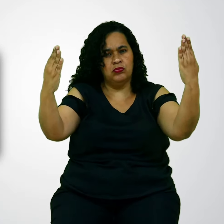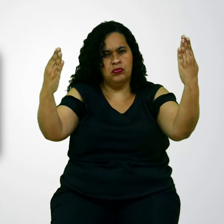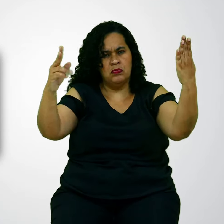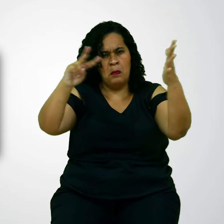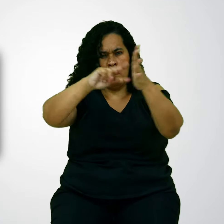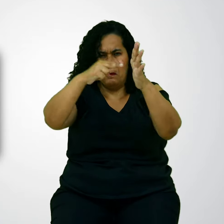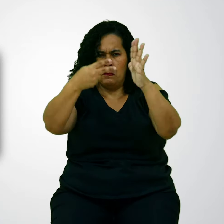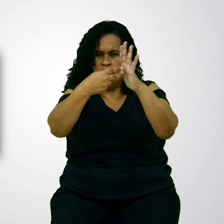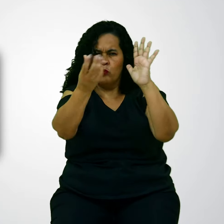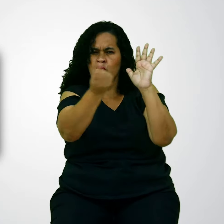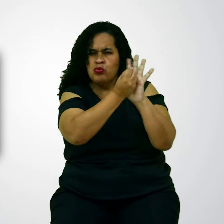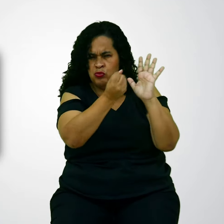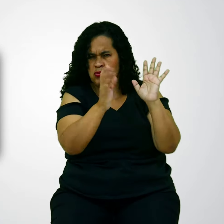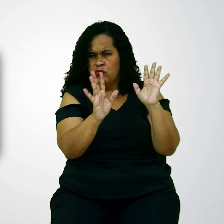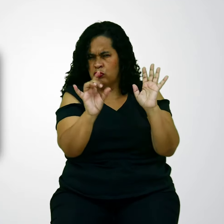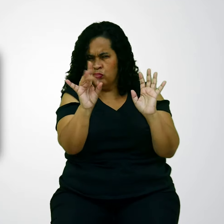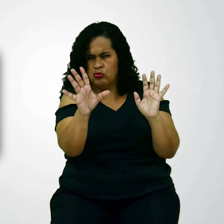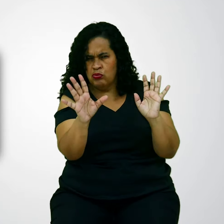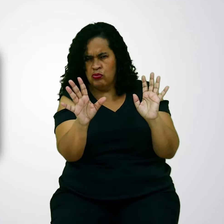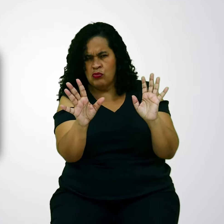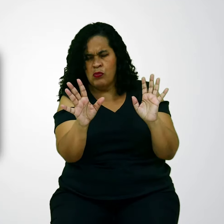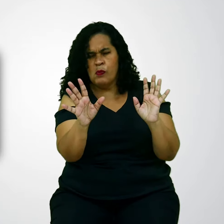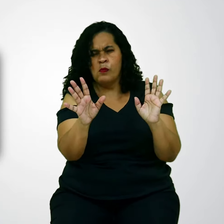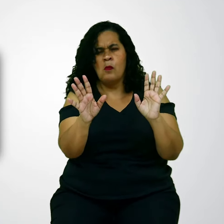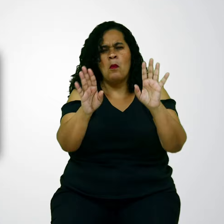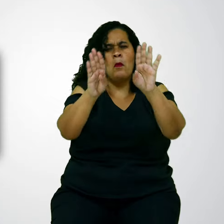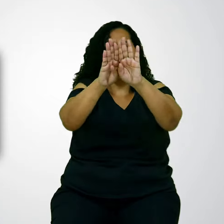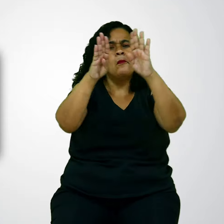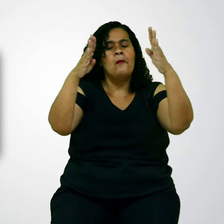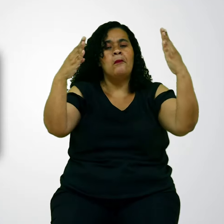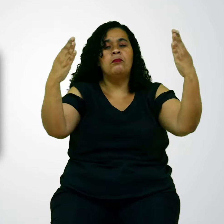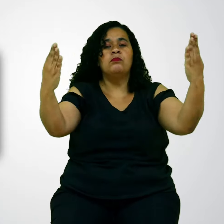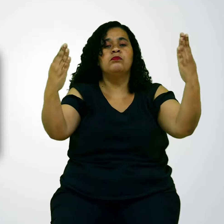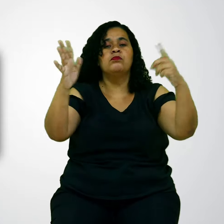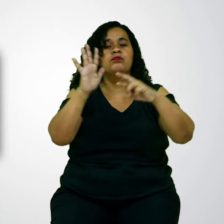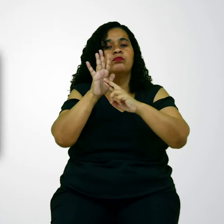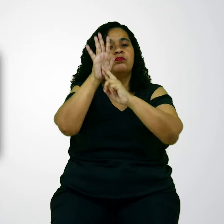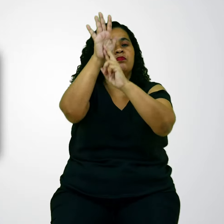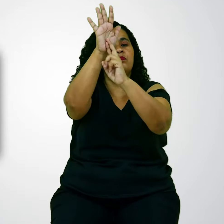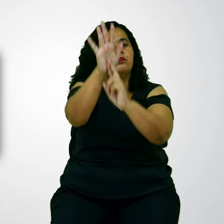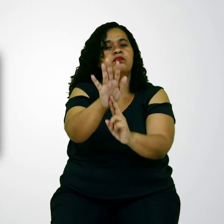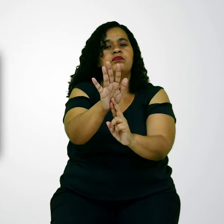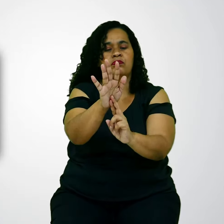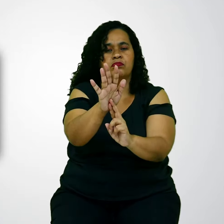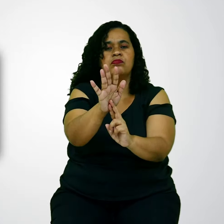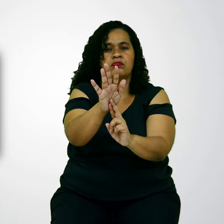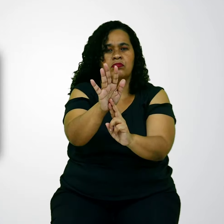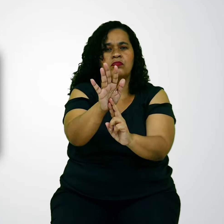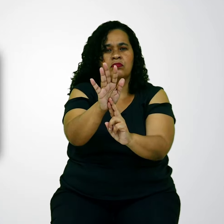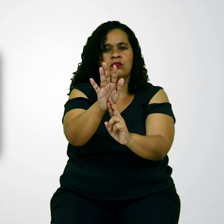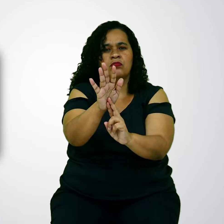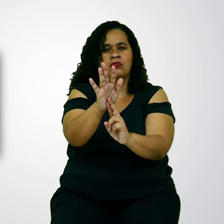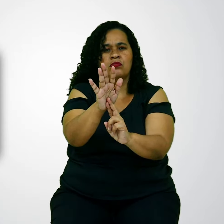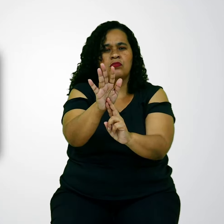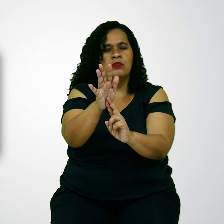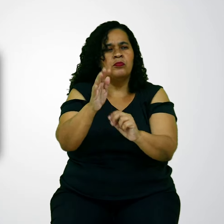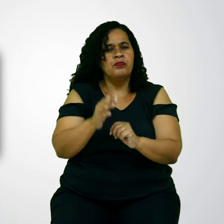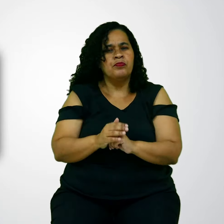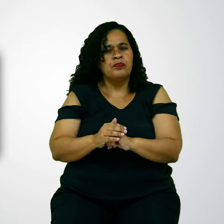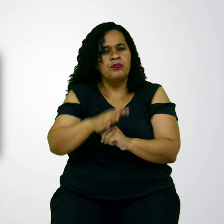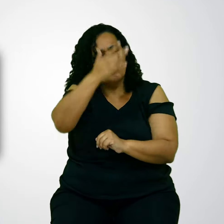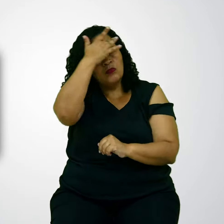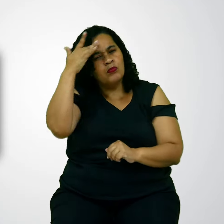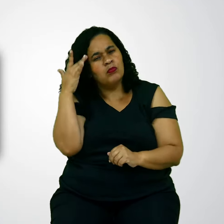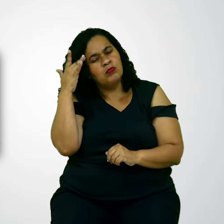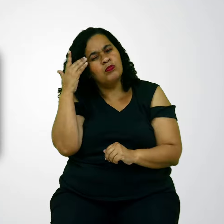que ela está representando um cartão de visitas para o reino? Ou a pessoa chega na igreja, nós temos uma